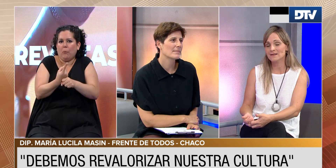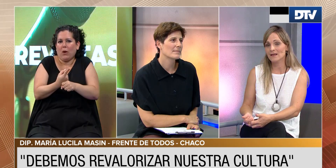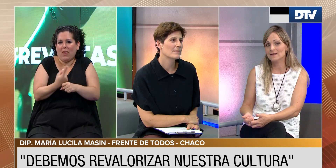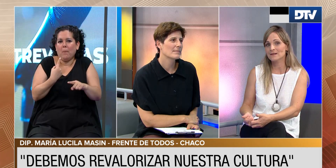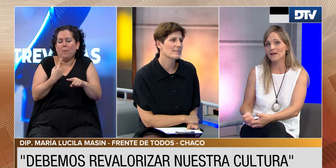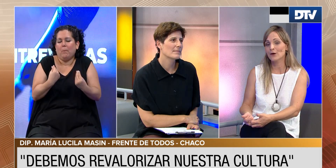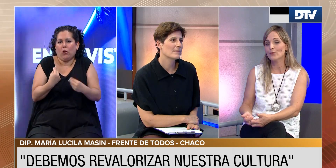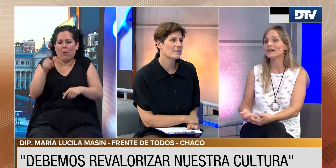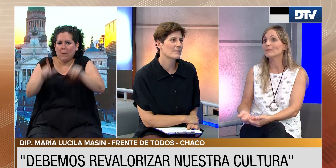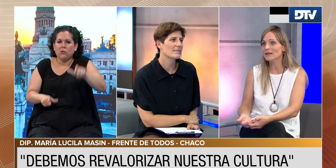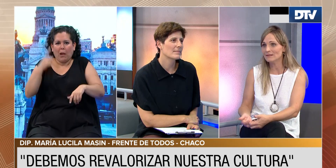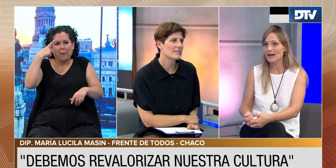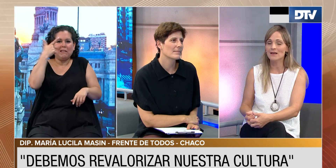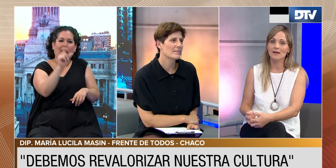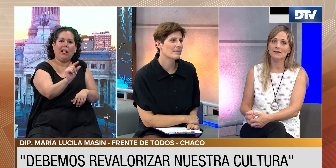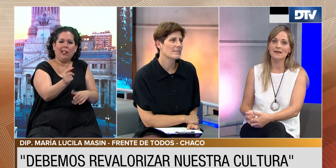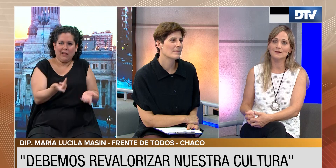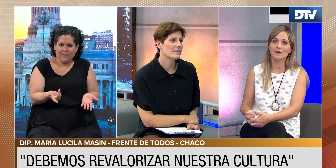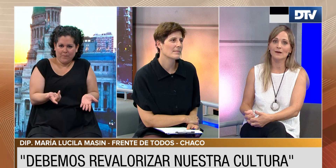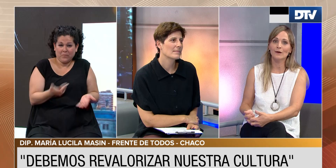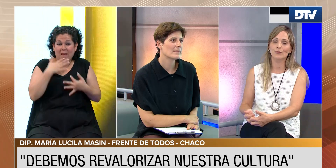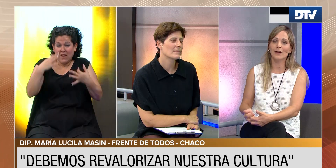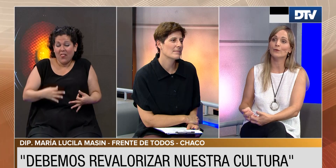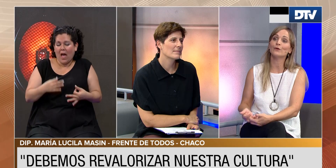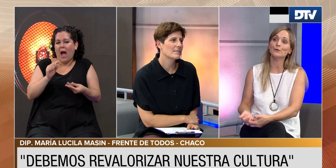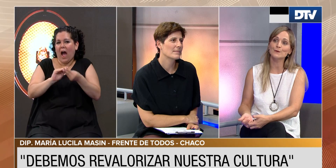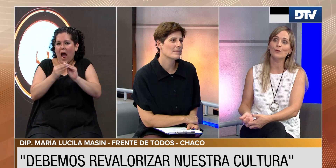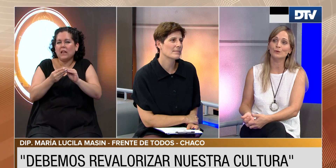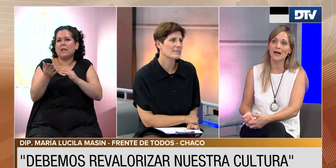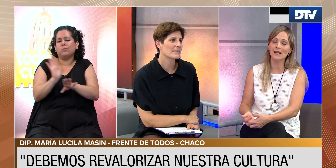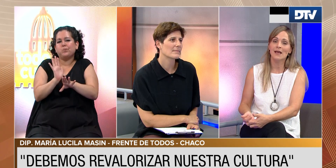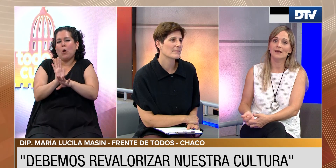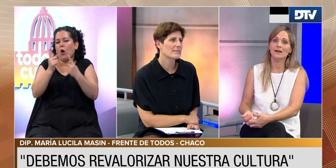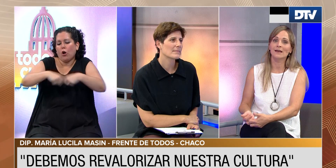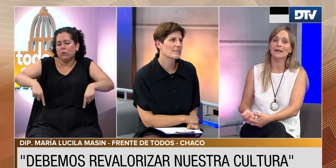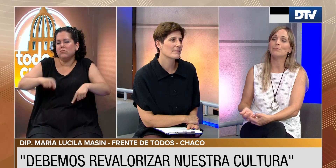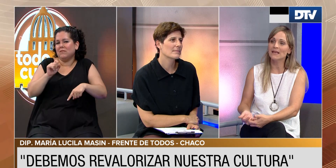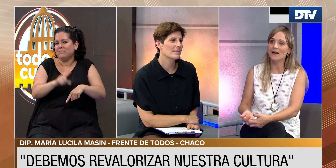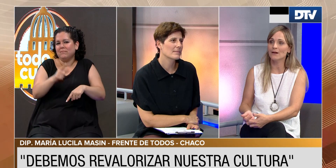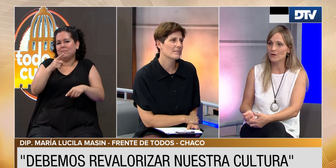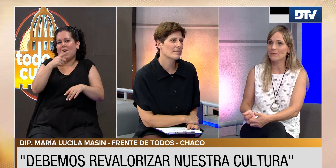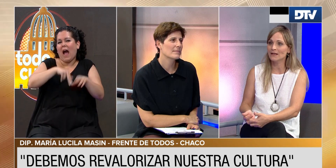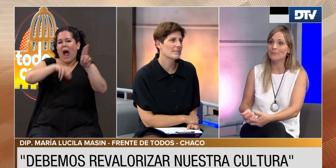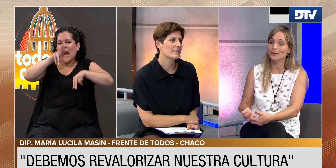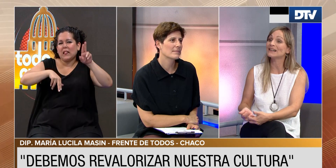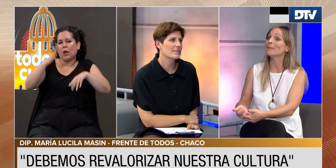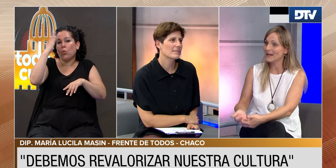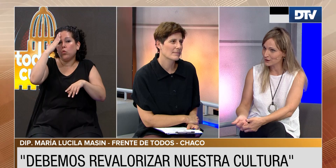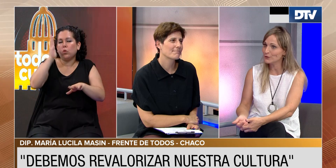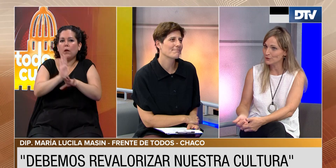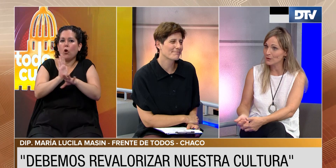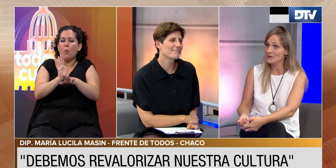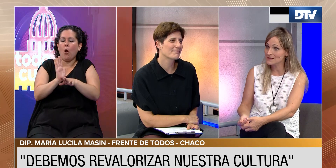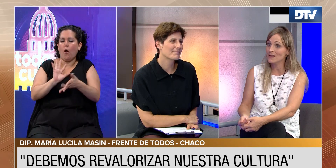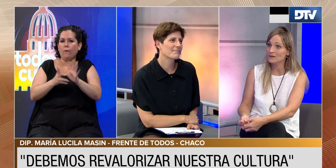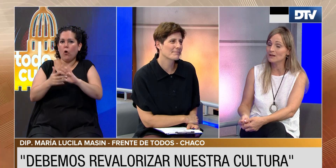es una herramienta y es una construcción cultural que implica de alguna manera poder reparar,